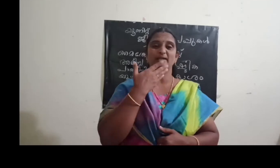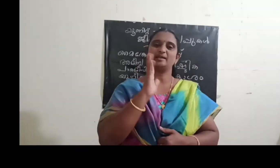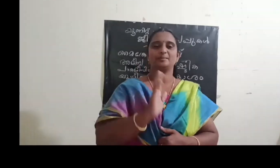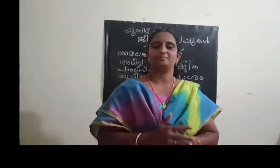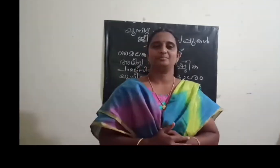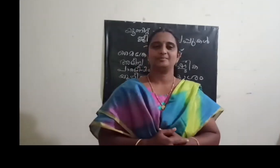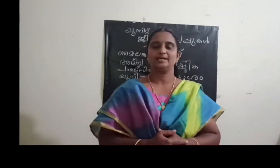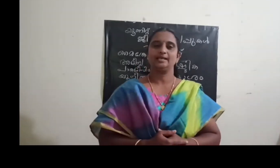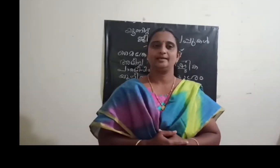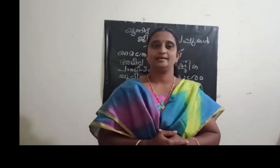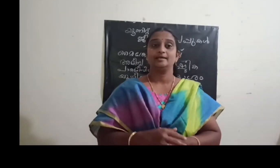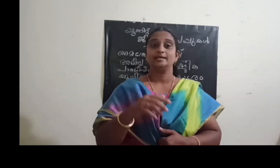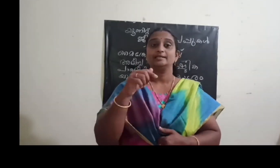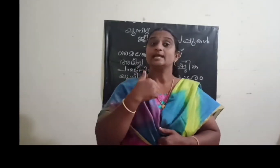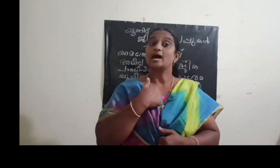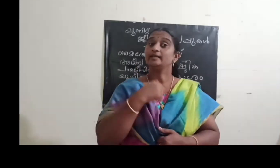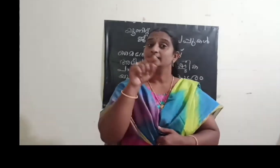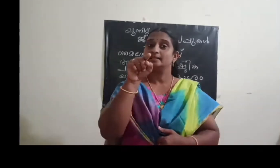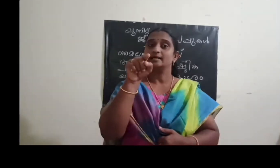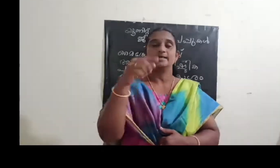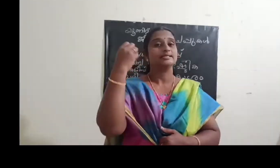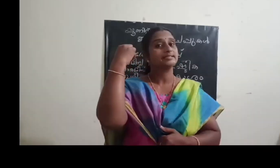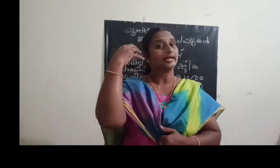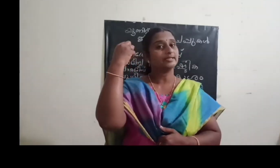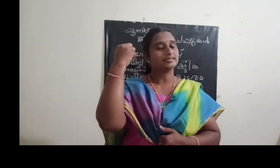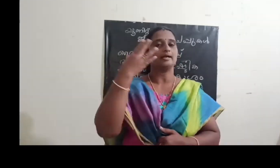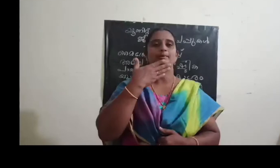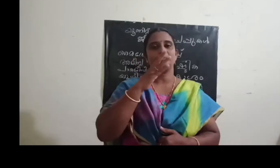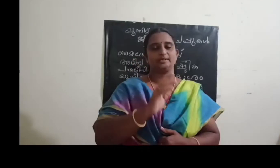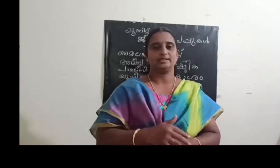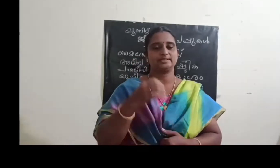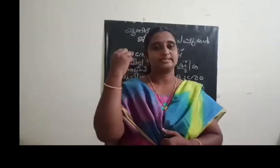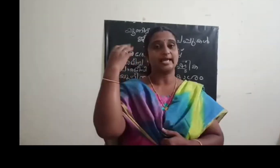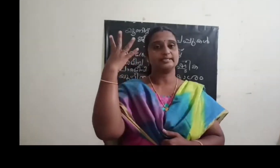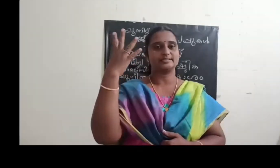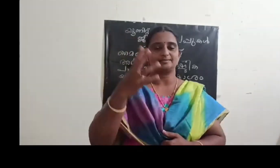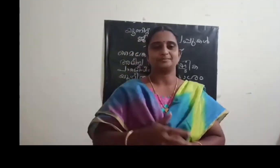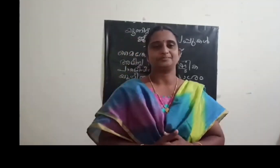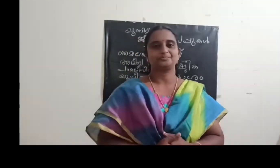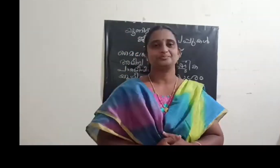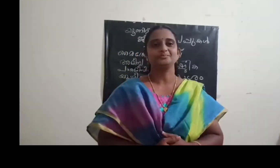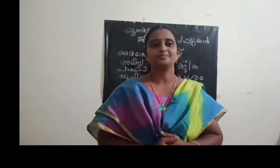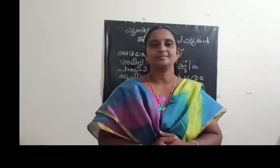പഠിക്കണം അല്ലേ? ഞാൻ നിങ്ങളെ സയൻസ് ആണ് പഠിപ്പിക്കുന്നത്. സയൻസ്